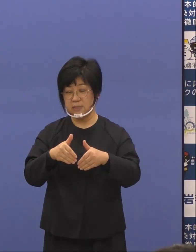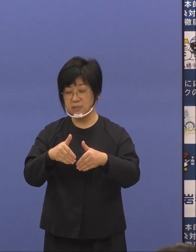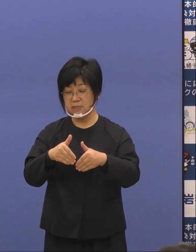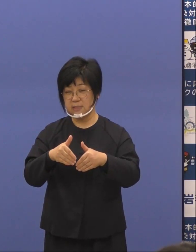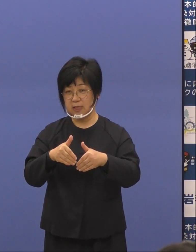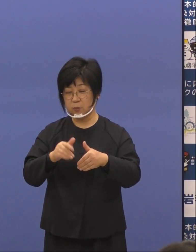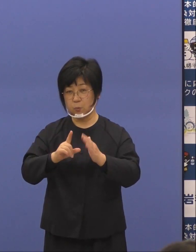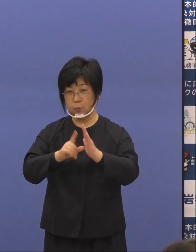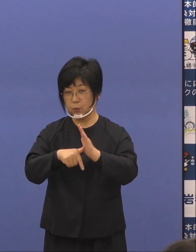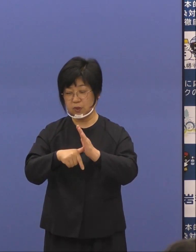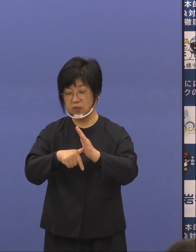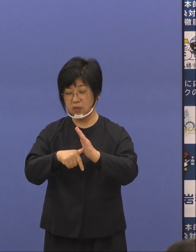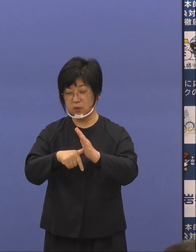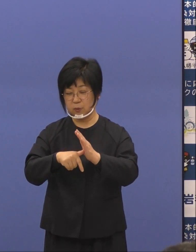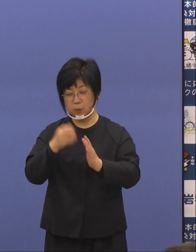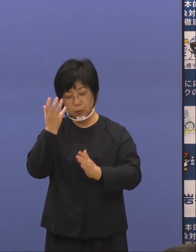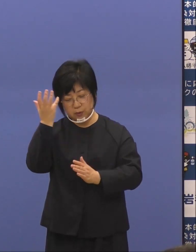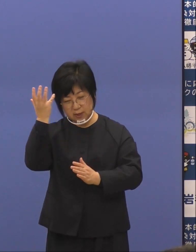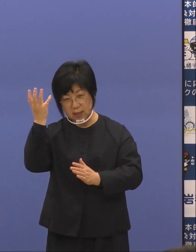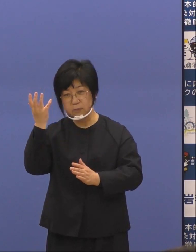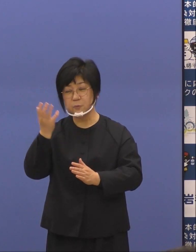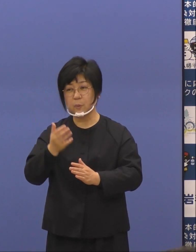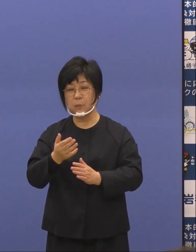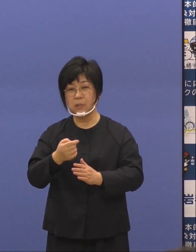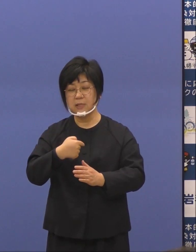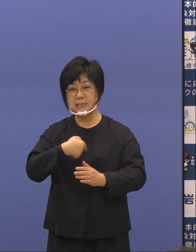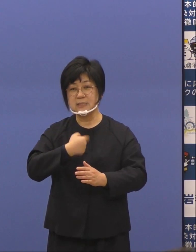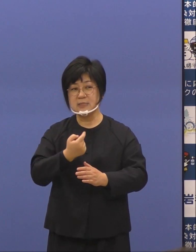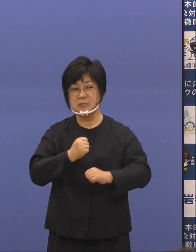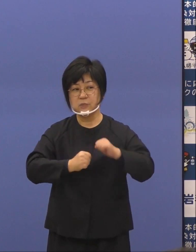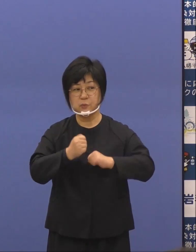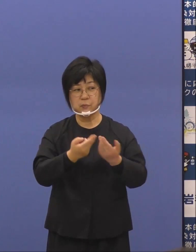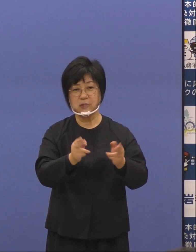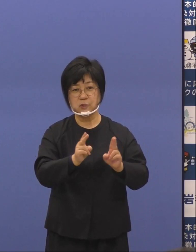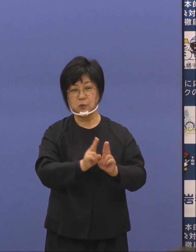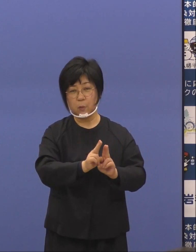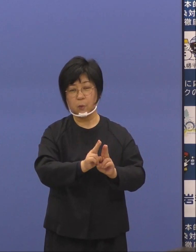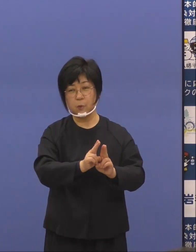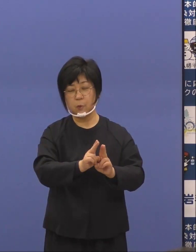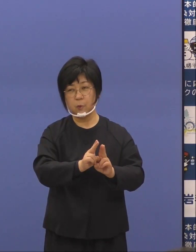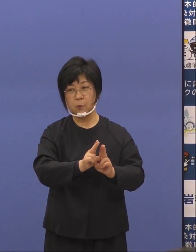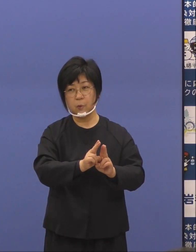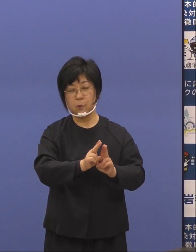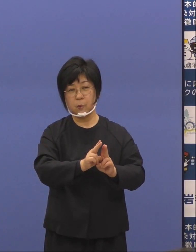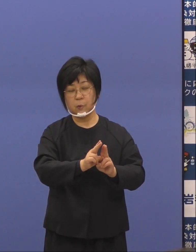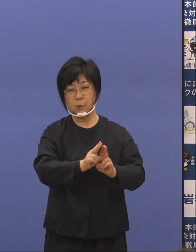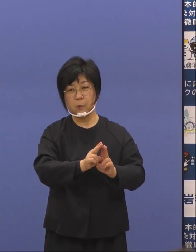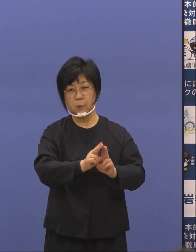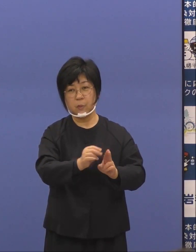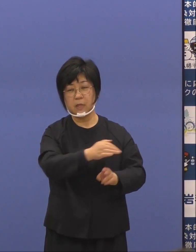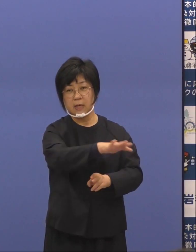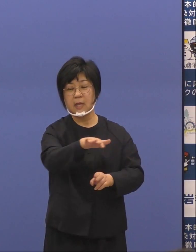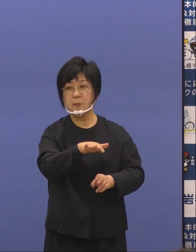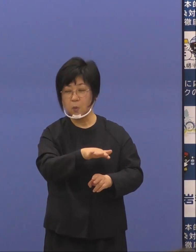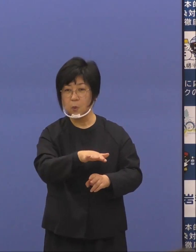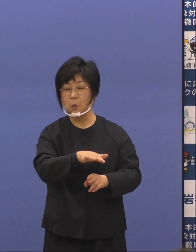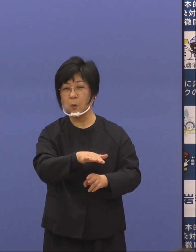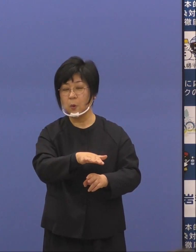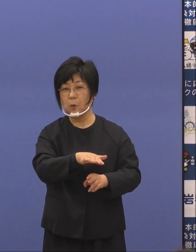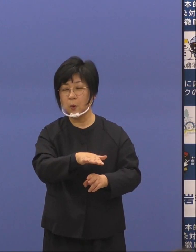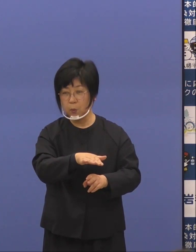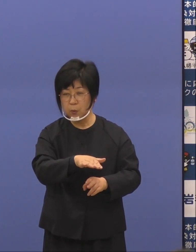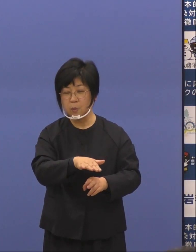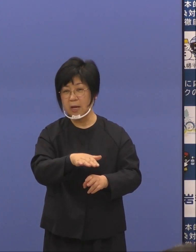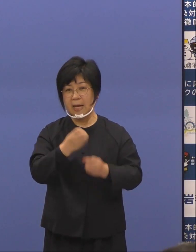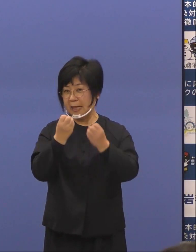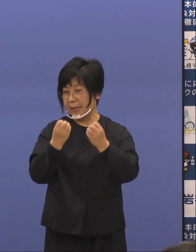こ の、 あの自民党支持層からもすごくこう評価を受けて、こう知事自身もあのニュータイプというようなふ